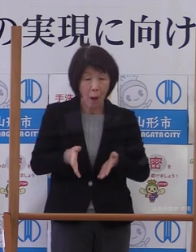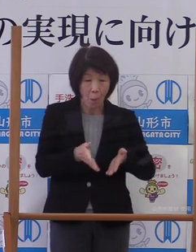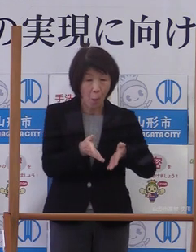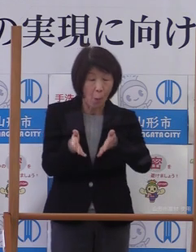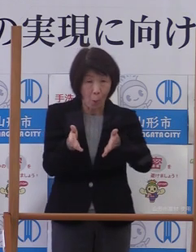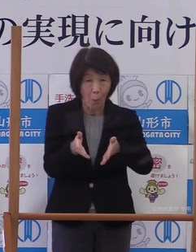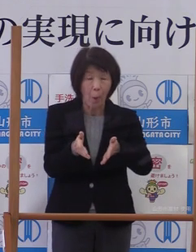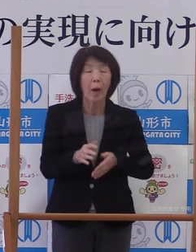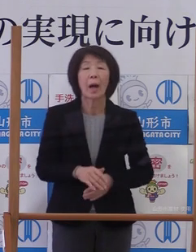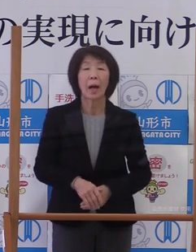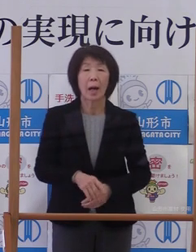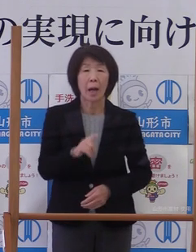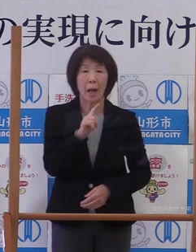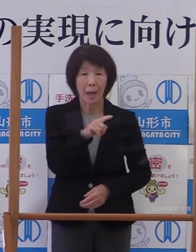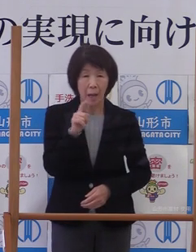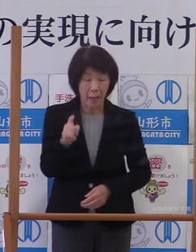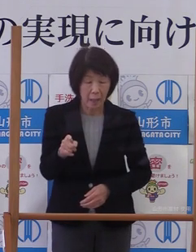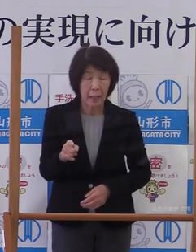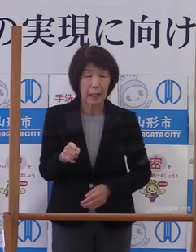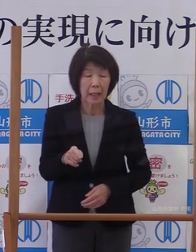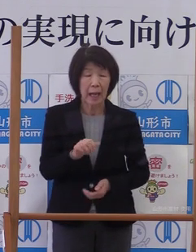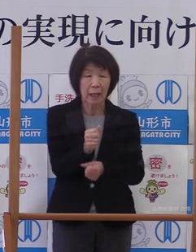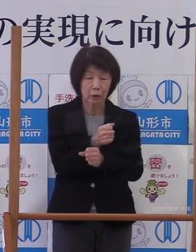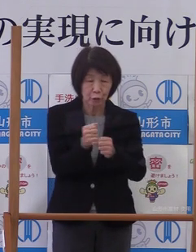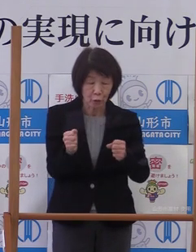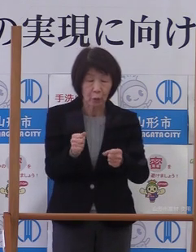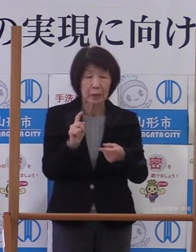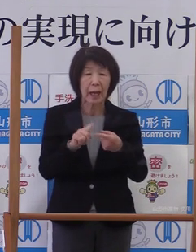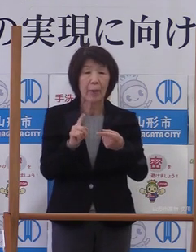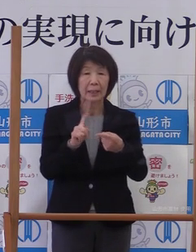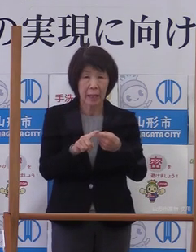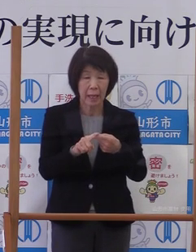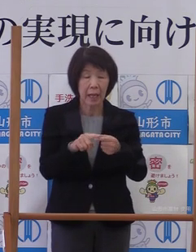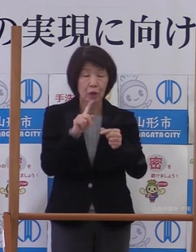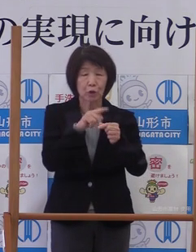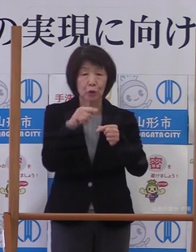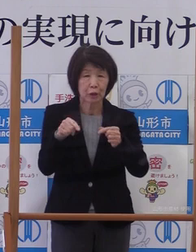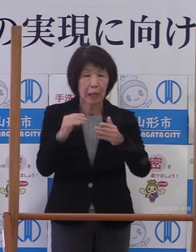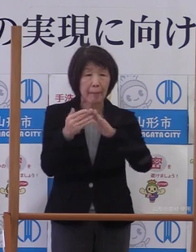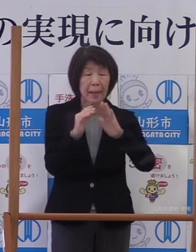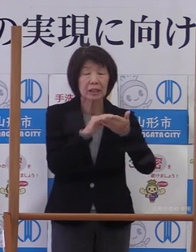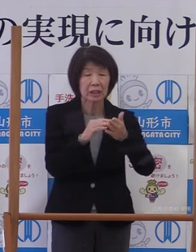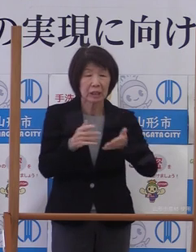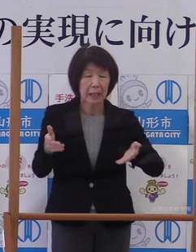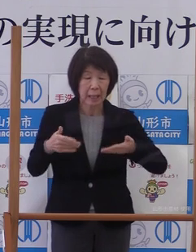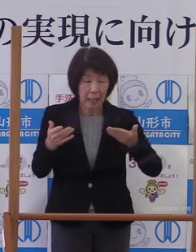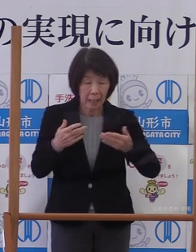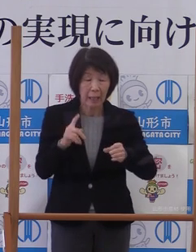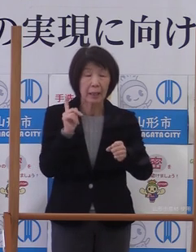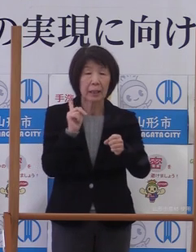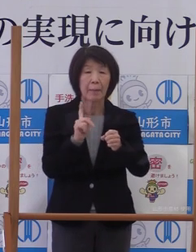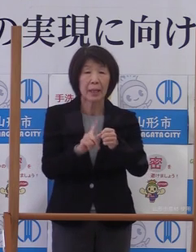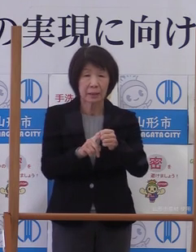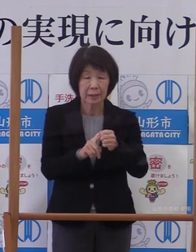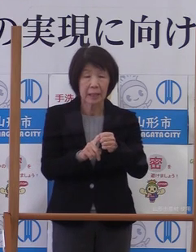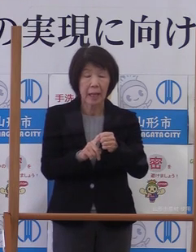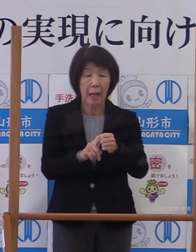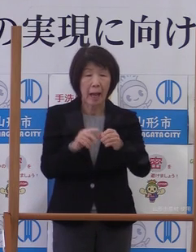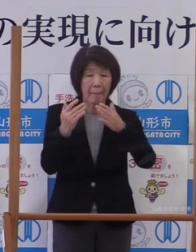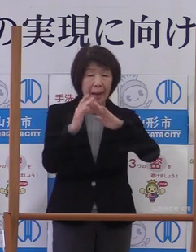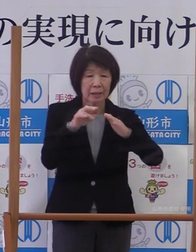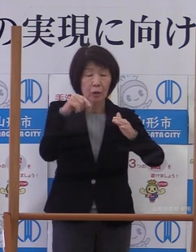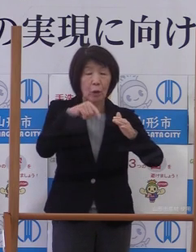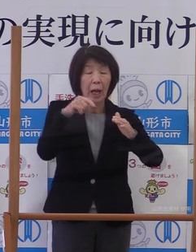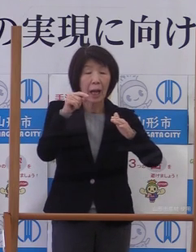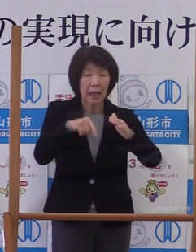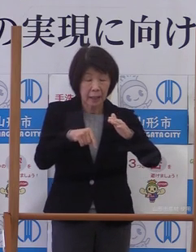ることから、街路事業に合わせ中心市街地の活性化に結びつく街区整備を行い、町中の回遊性